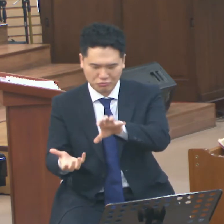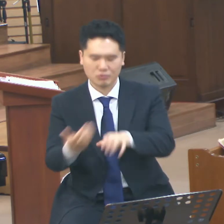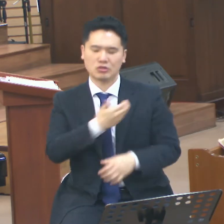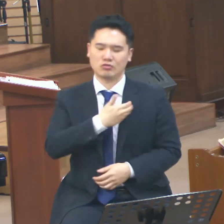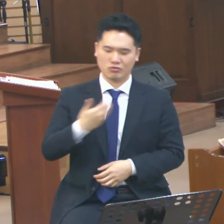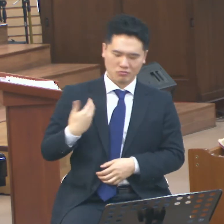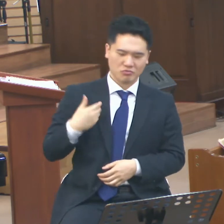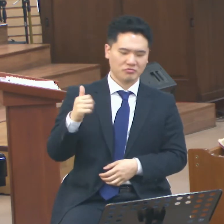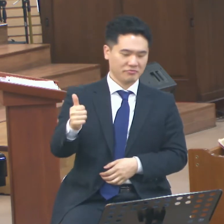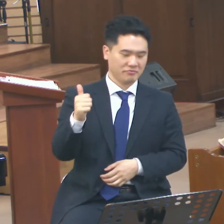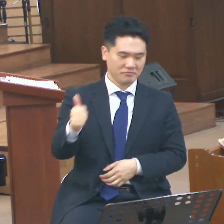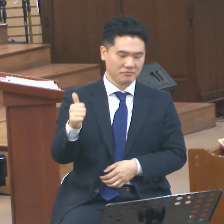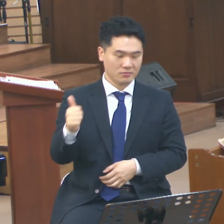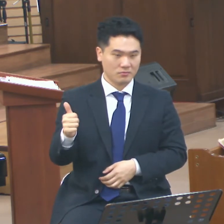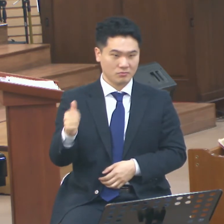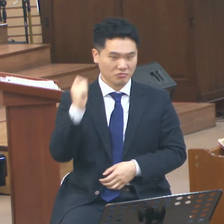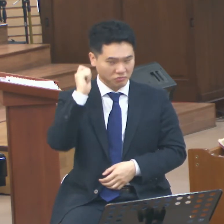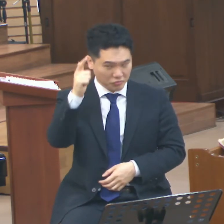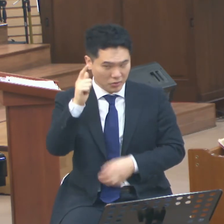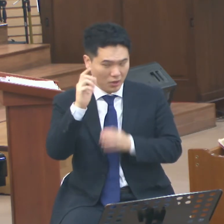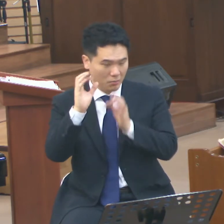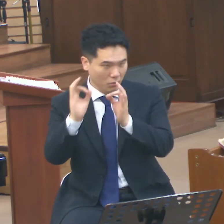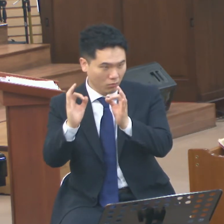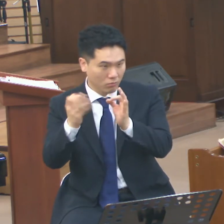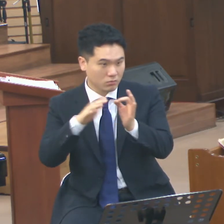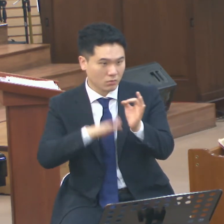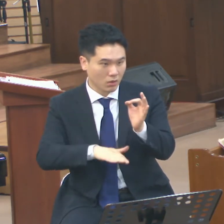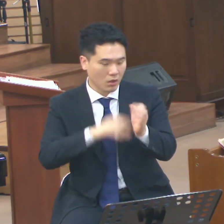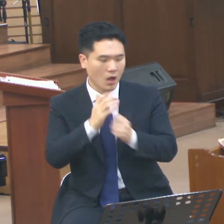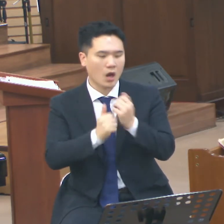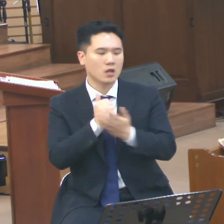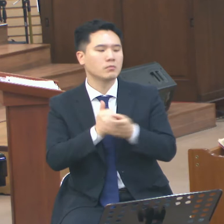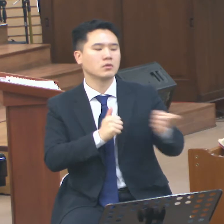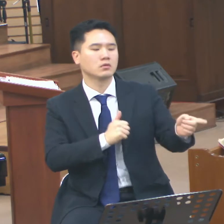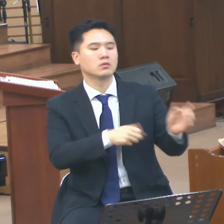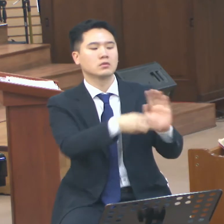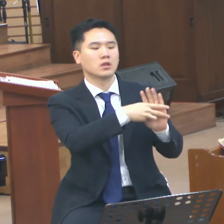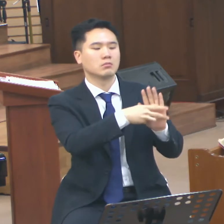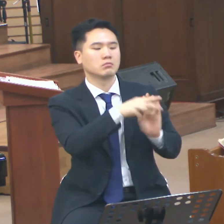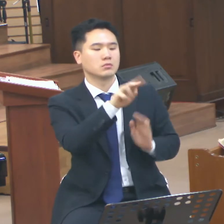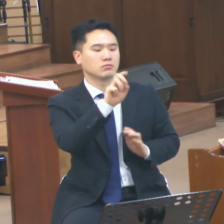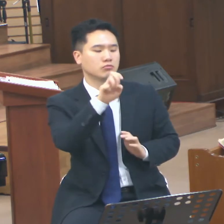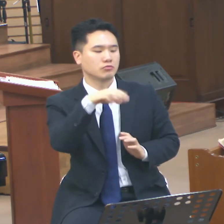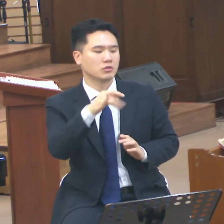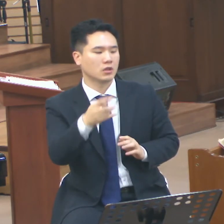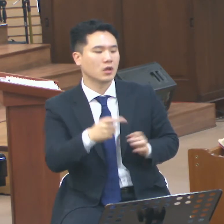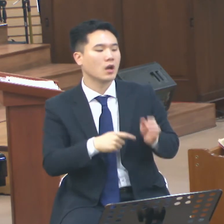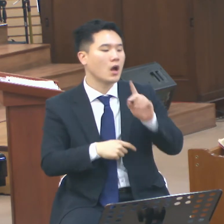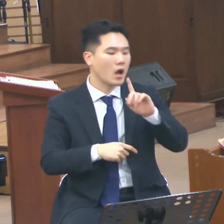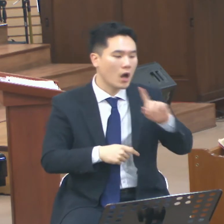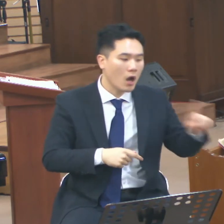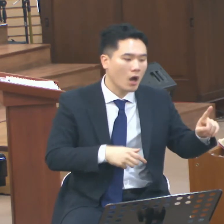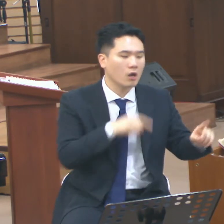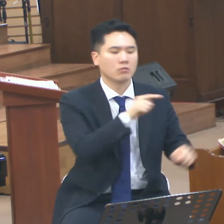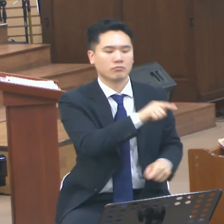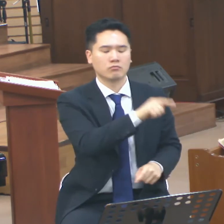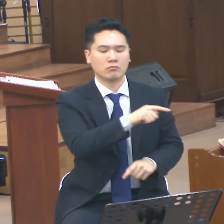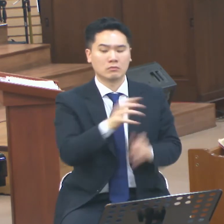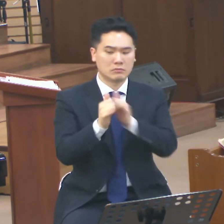보였어요. 그때 하나님께서 사무엘에게 이렇게 말씀하셨죠. 사람의 용모와 키를 보지